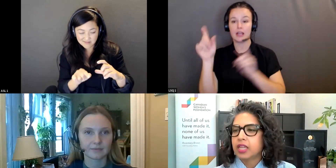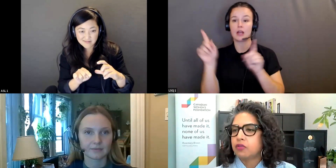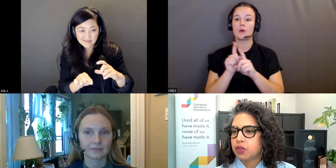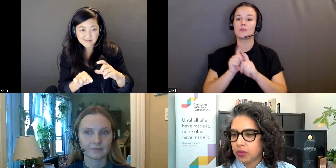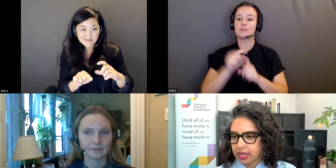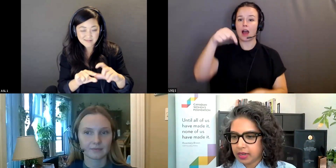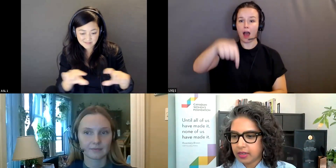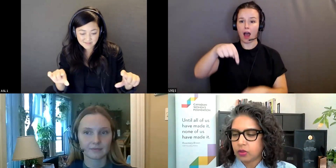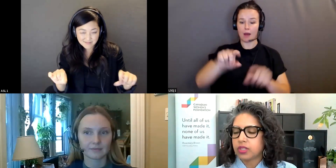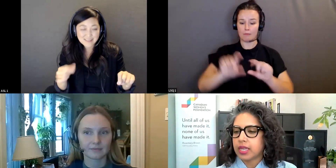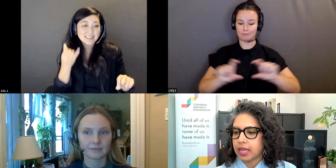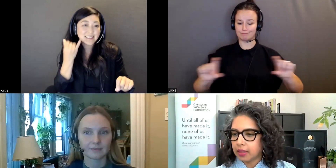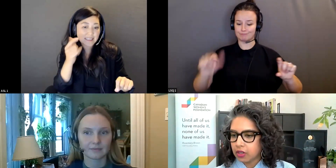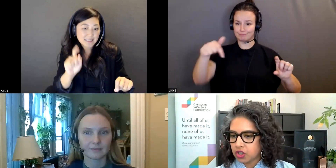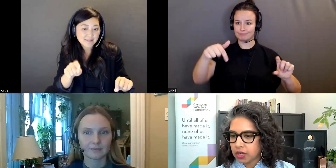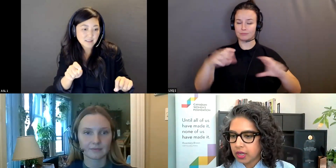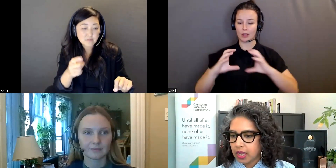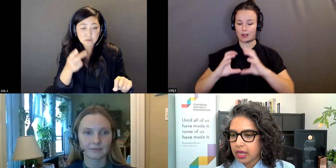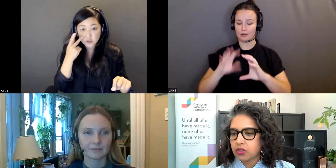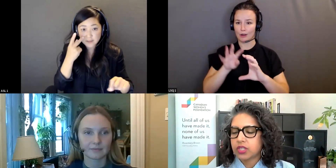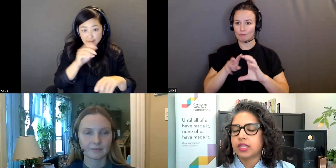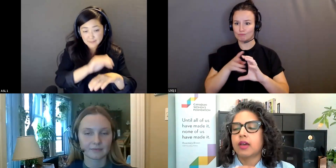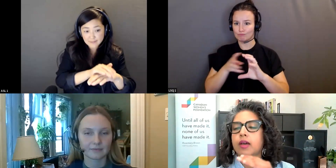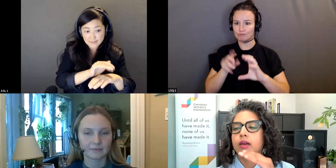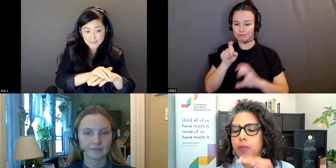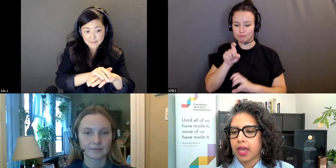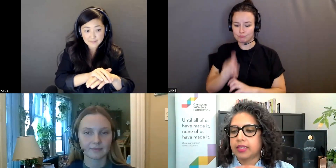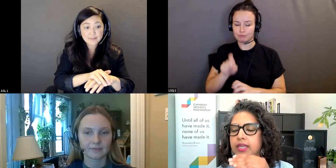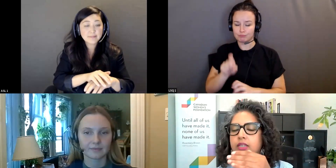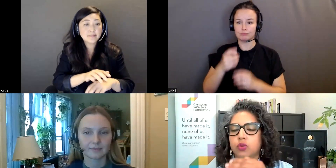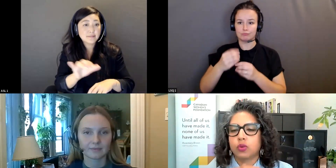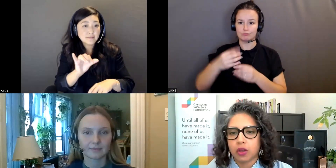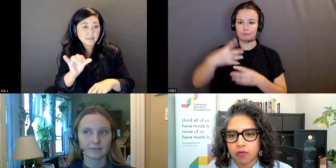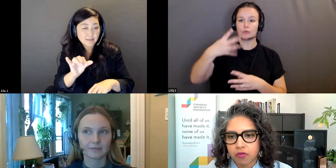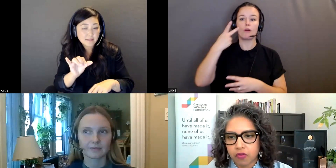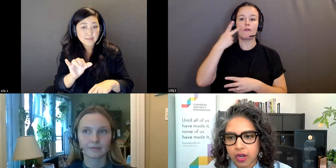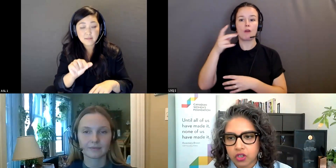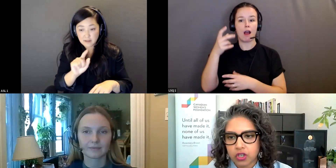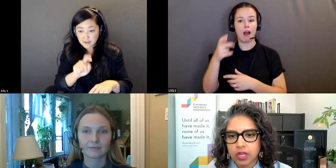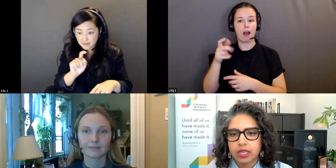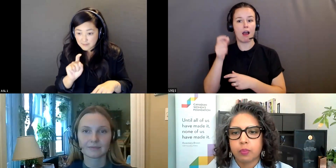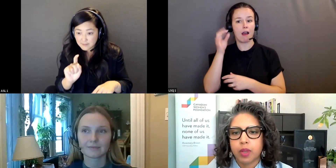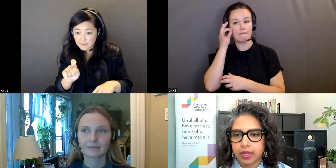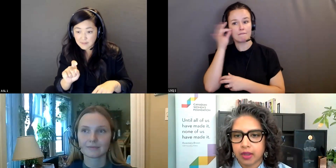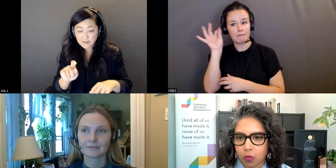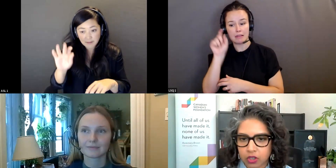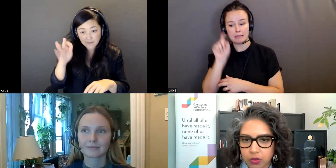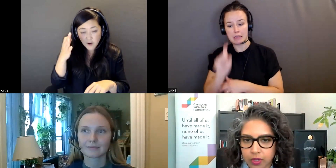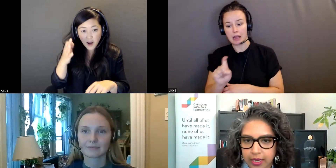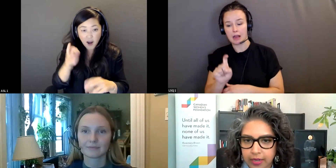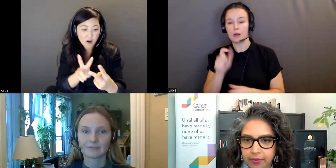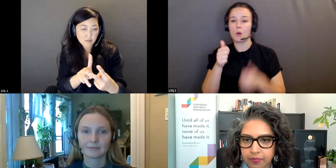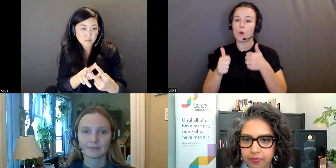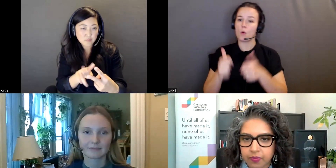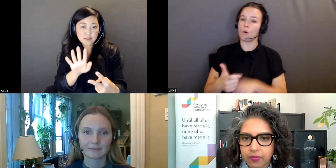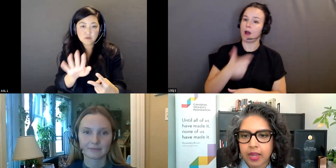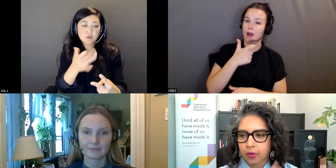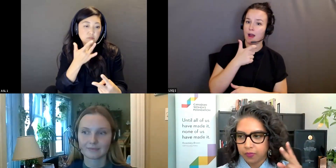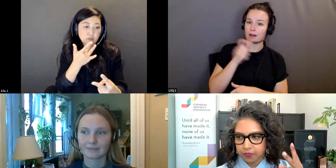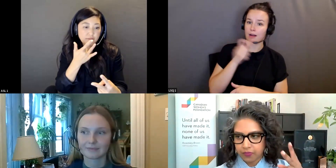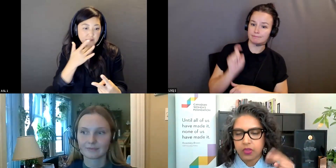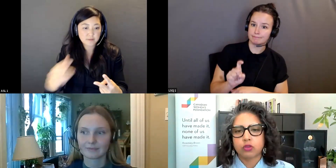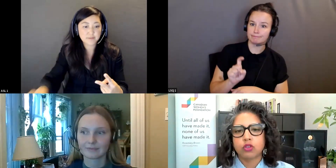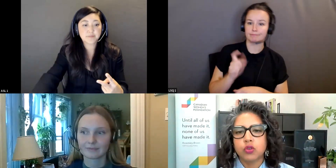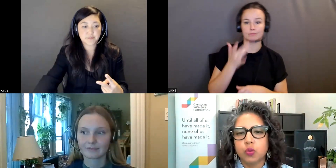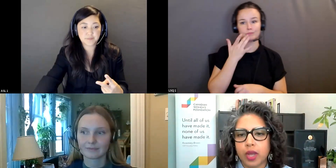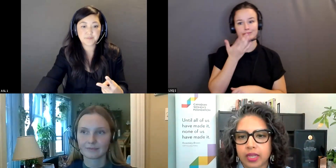bouton d'interprétation au bas de votre écran. Vous allez voir l'anglais et vous pouvez aussi choisir le français.